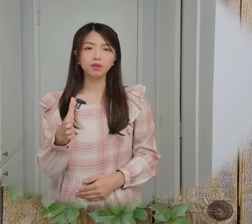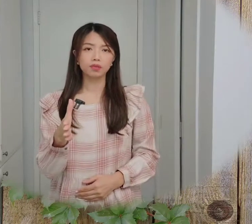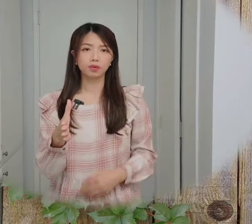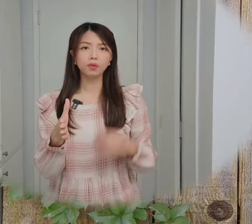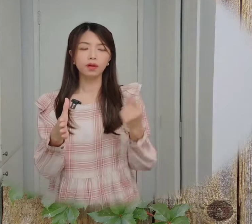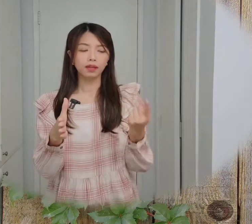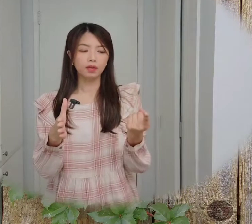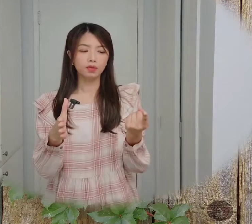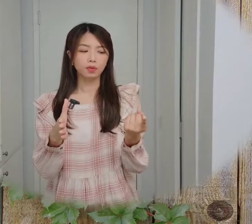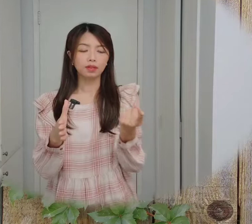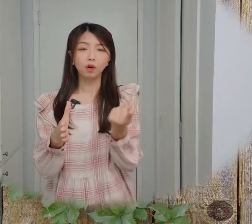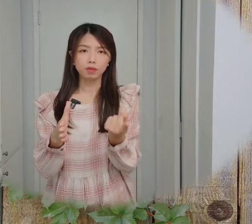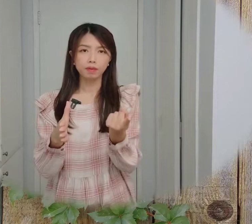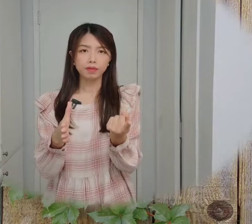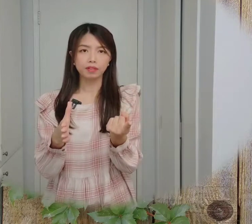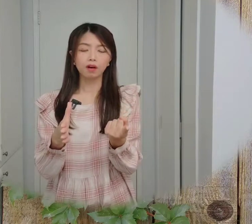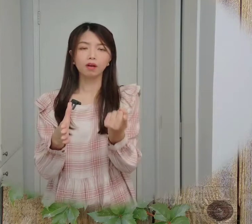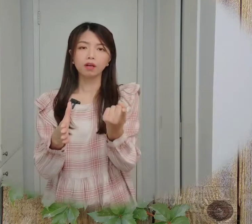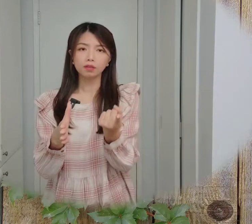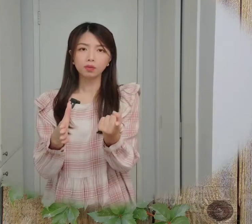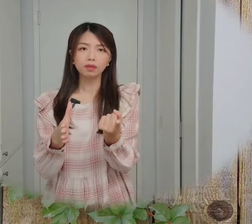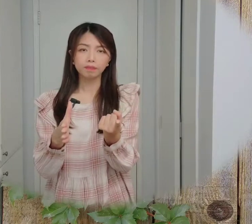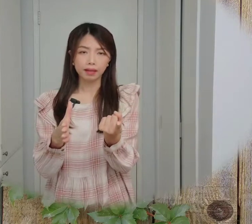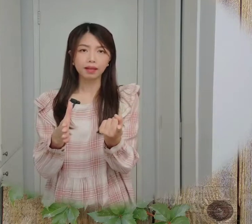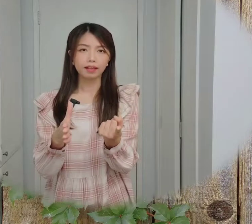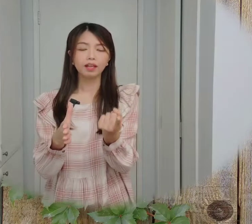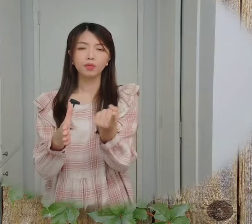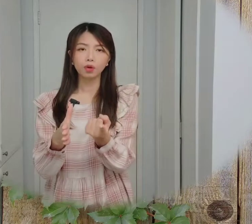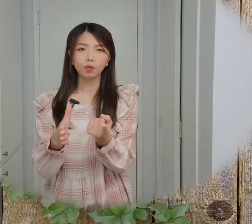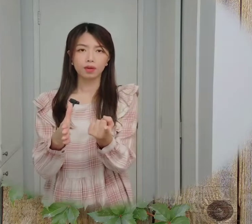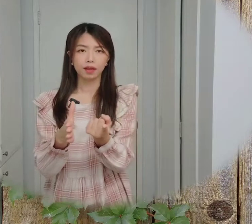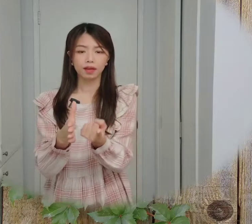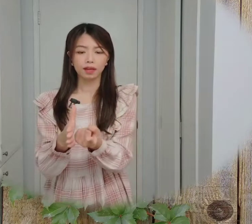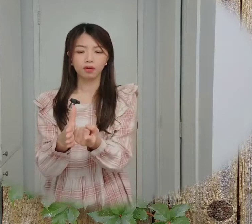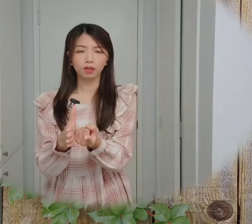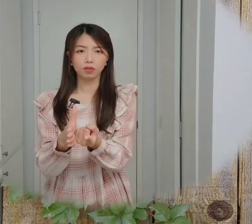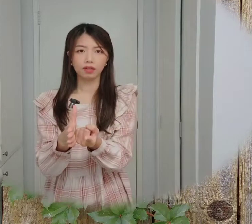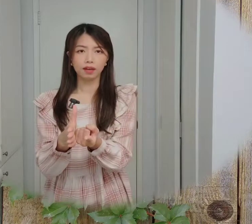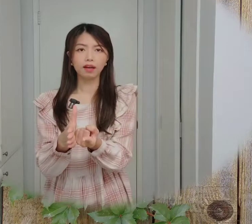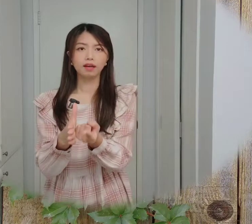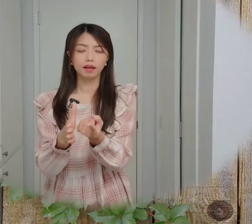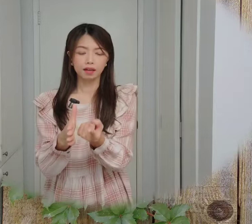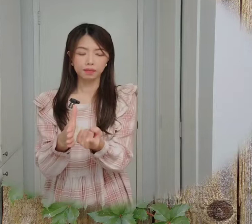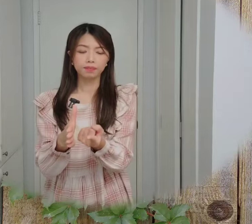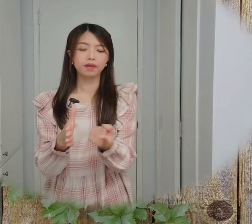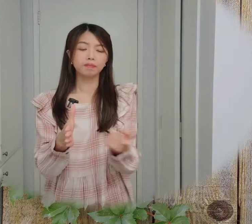이렇게 세워주시고 다른 손은 검지만 펴셔서 손바닥이 위로 보이게 이렇게